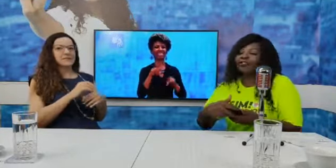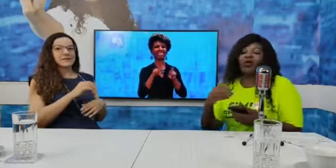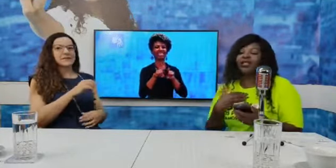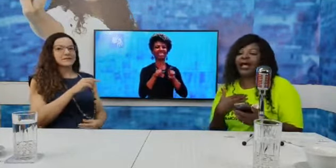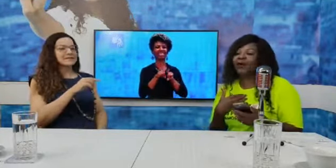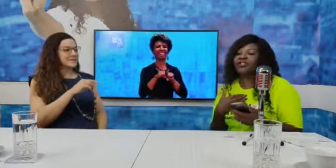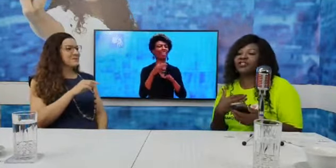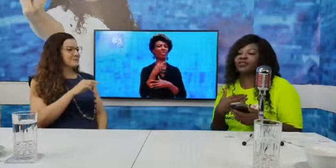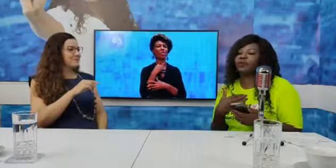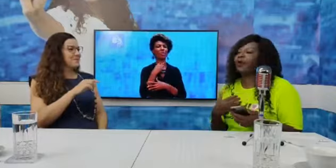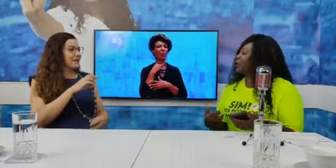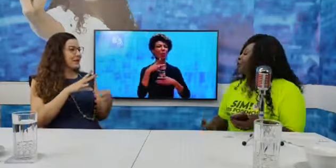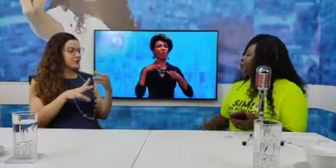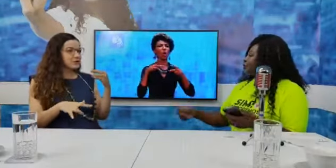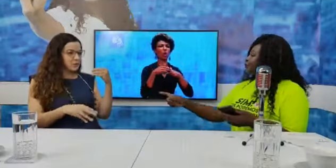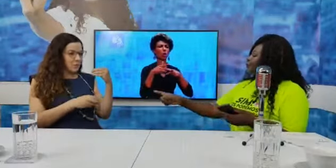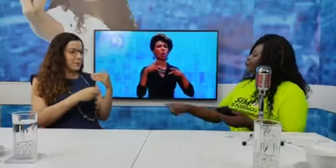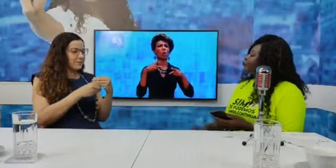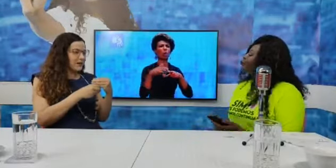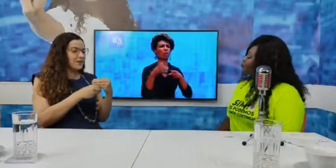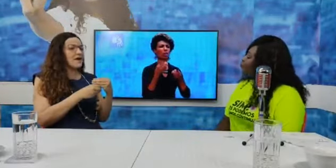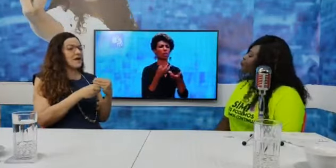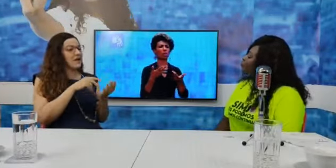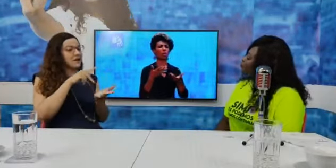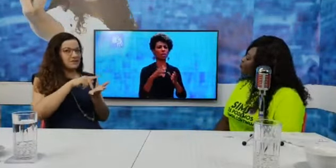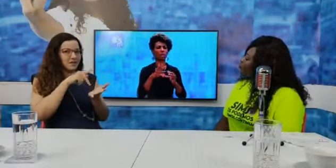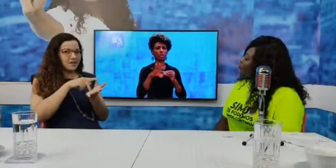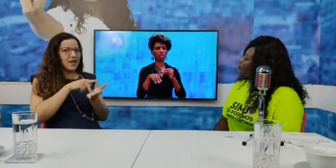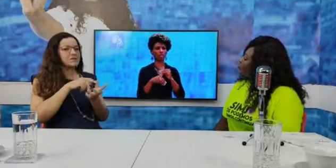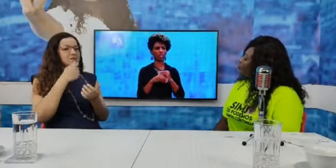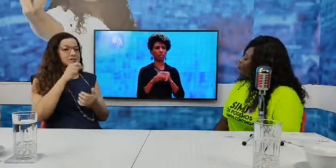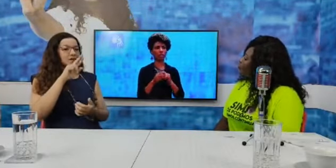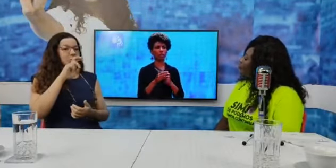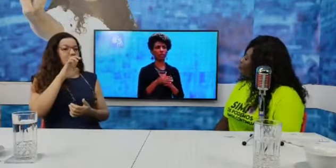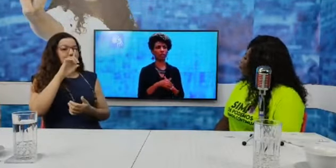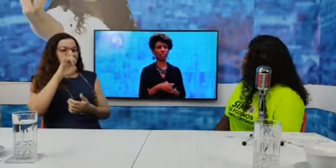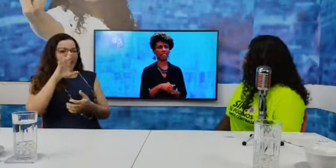não posso cortar coisas que são importantes. Eu gostaria de fazer um complemento, é verdade.